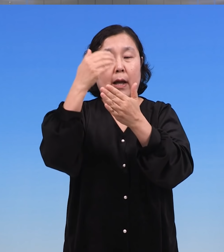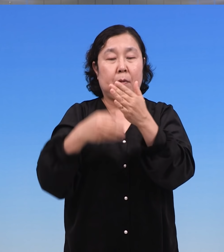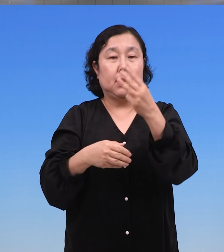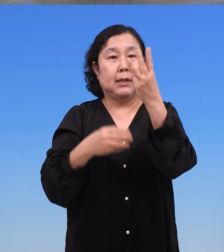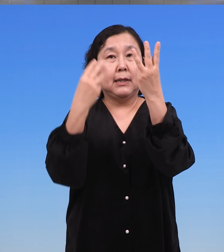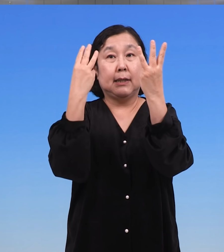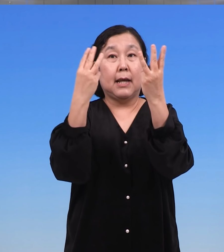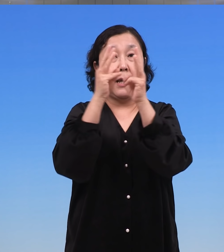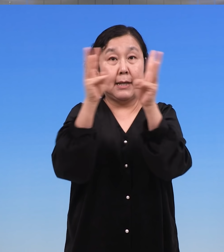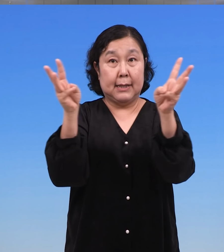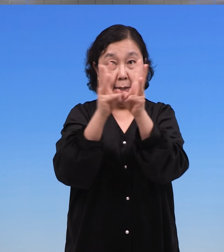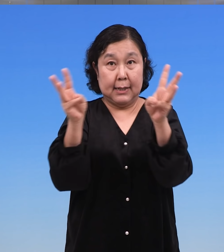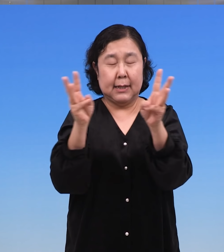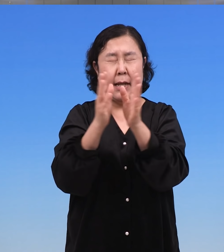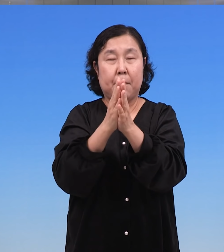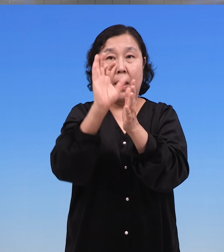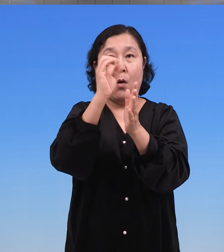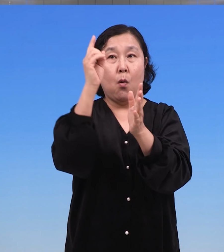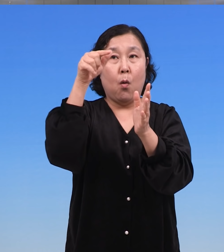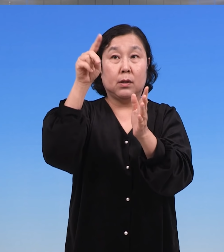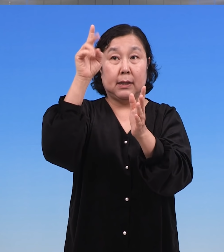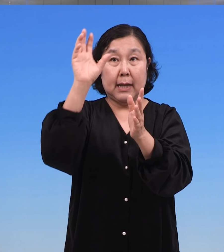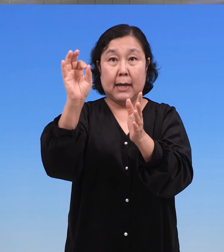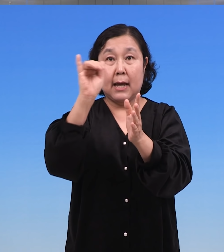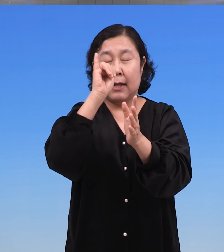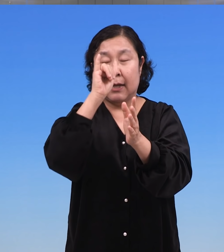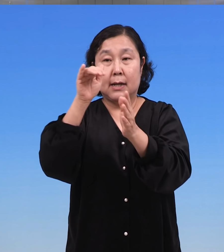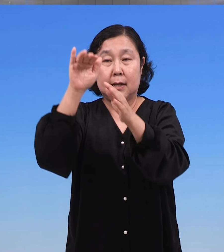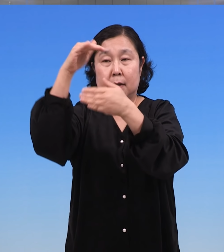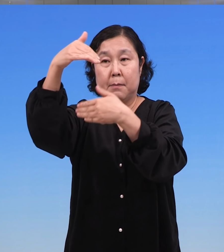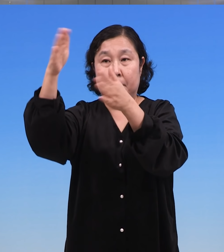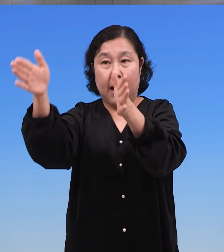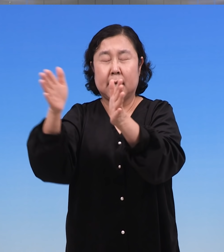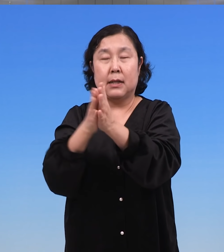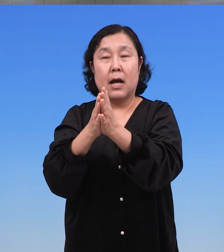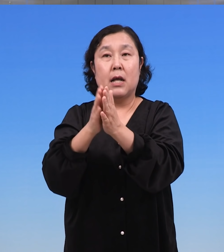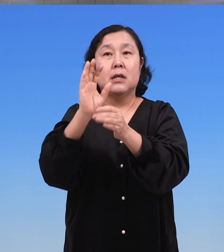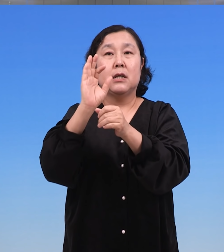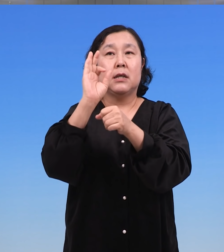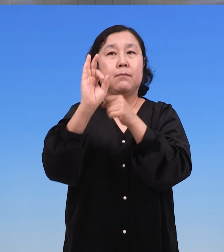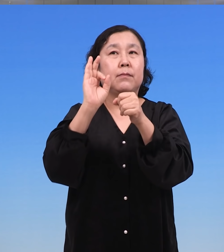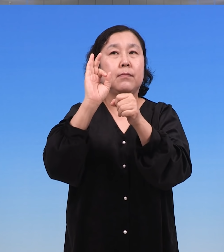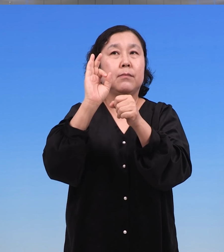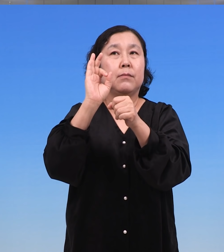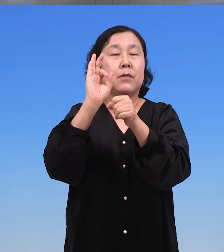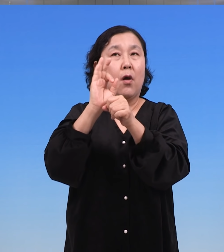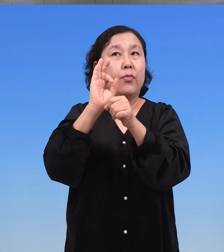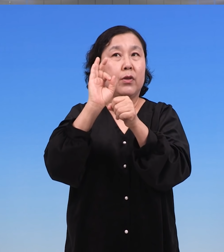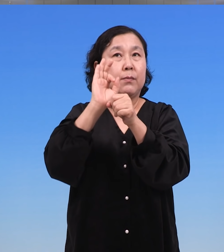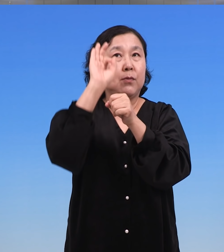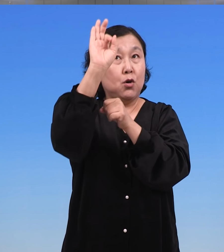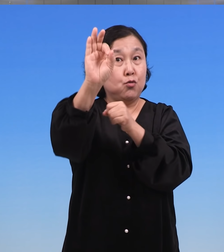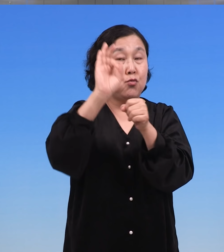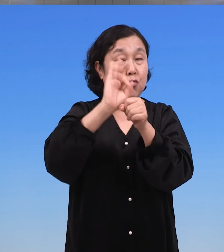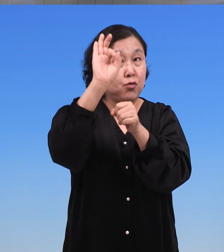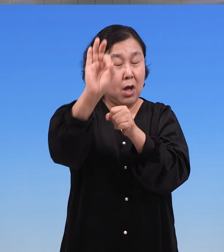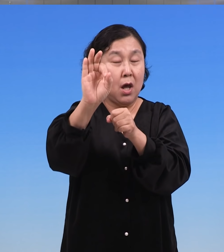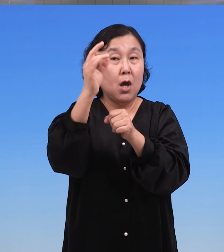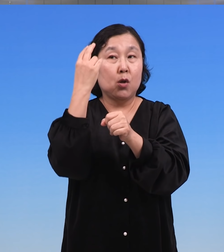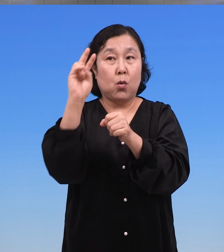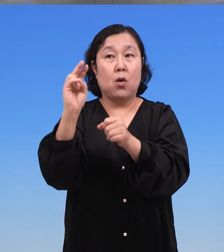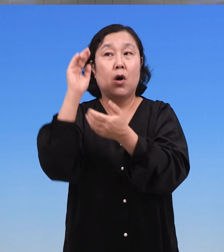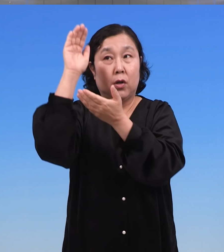있는 그 30평 정도 되는 사무실은 그 후 10년 뒤에 기증할 예정입니다. 물론